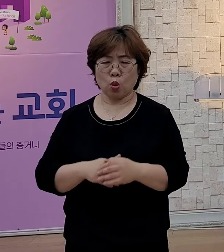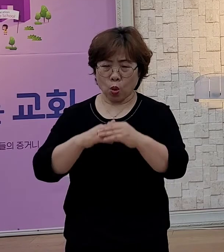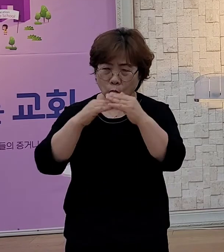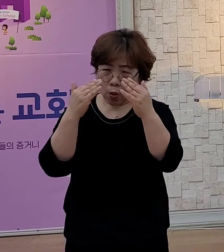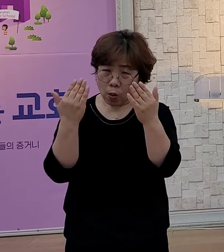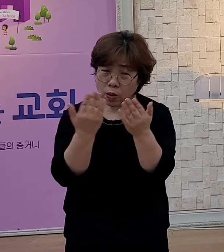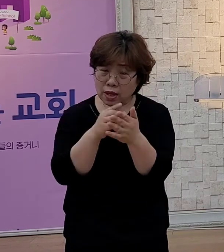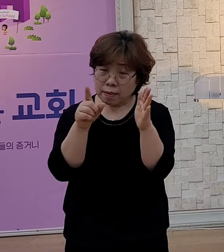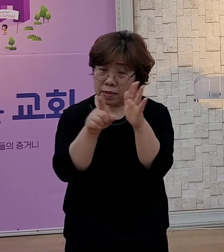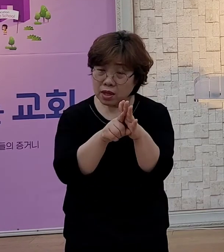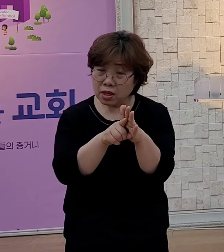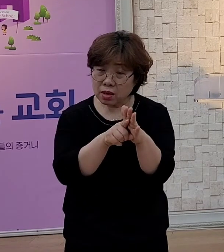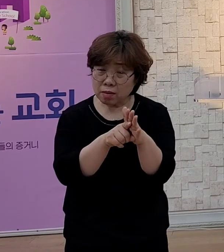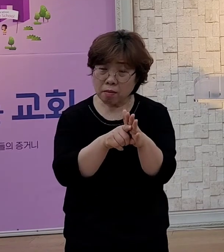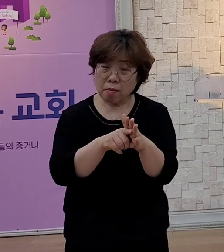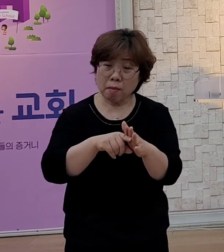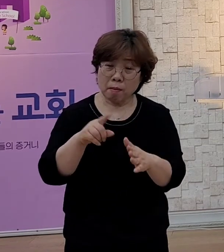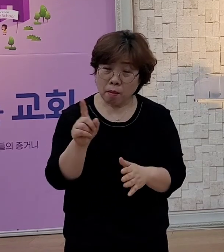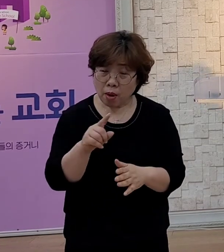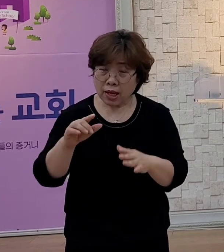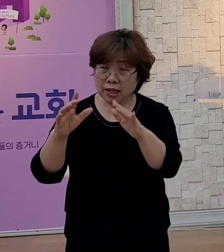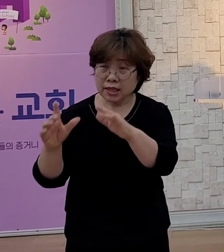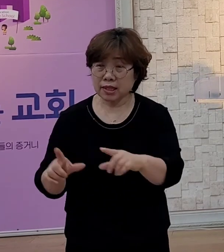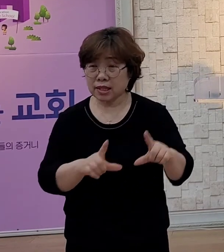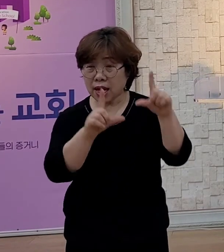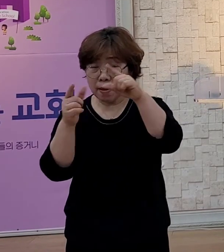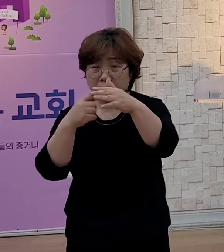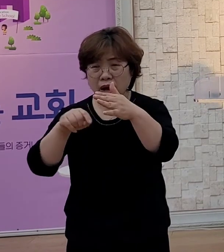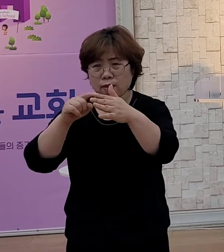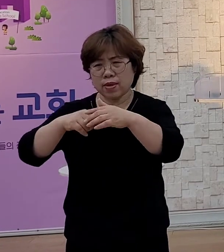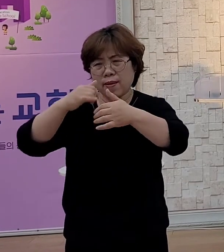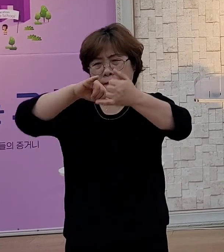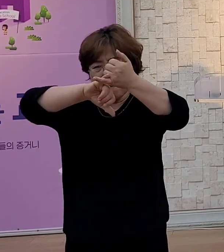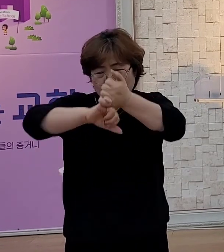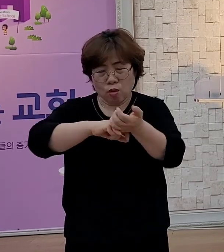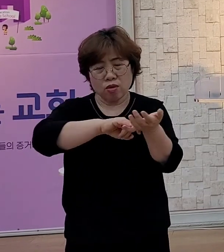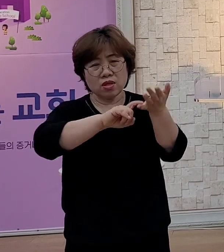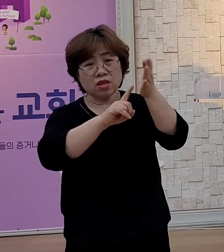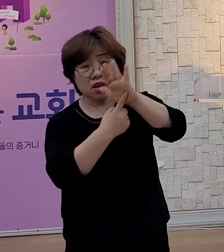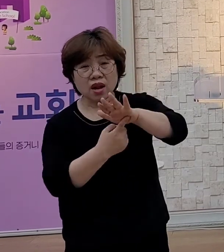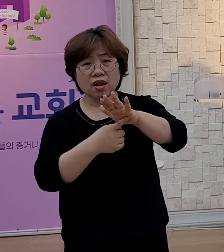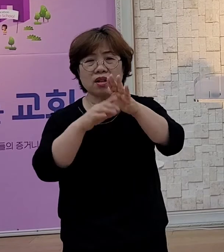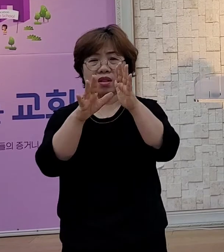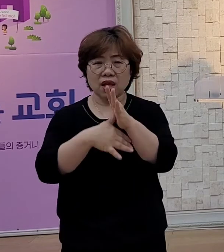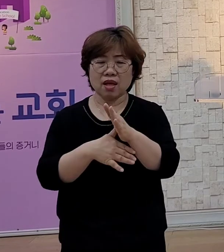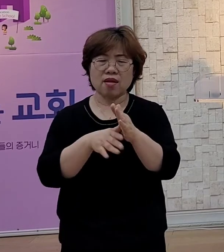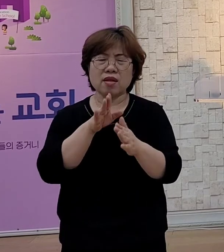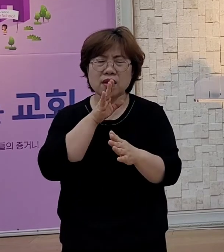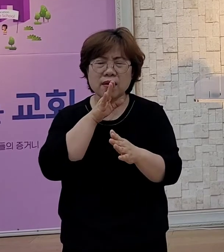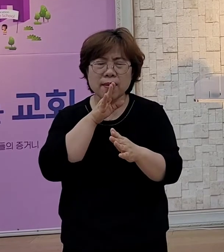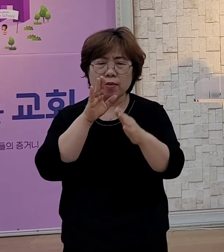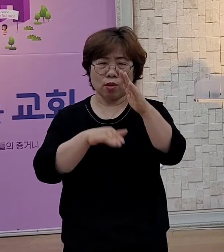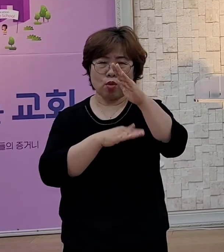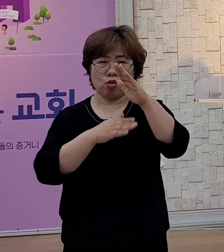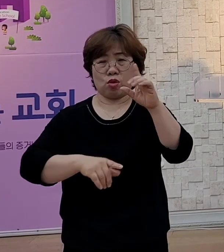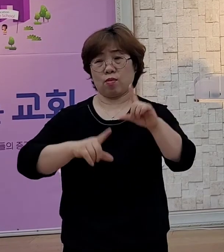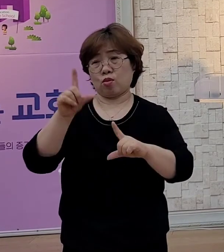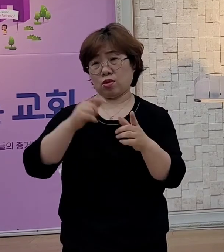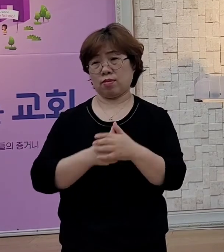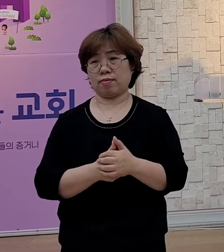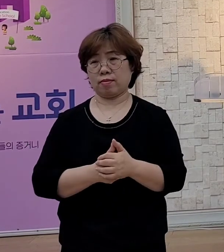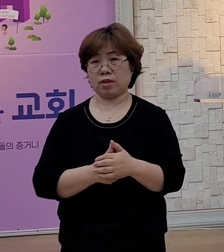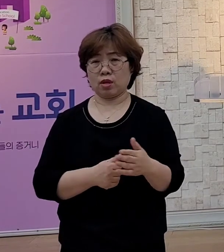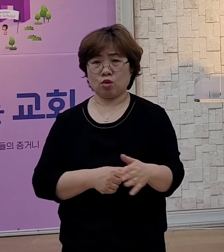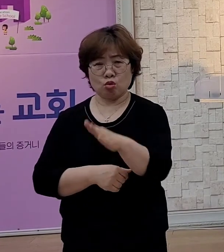온전한 믿음은 우리 삶에서 반드시 드러나게 되어 있다는 사실을 여러분 잊었으면 안 됩니다.